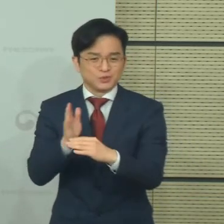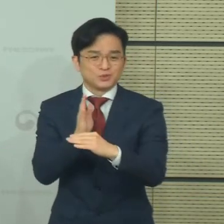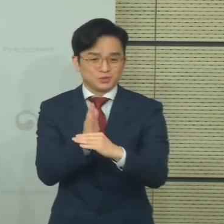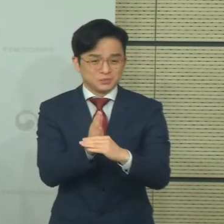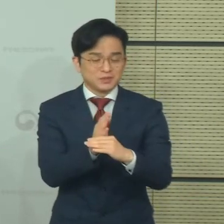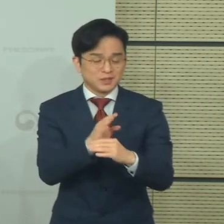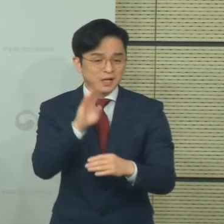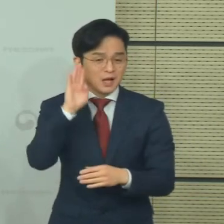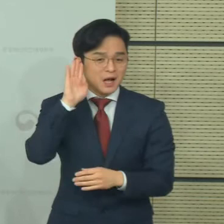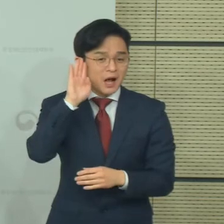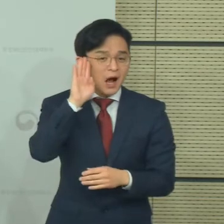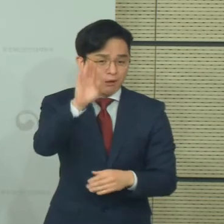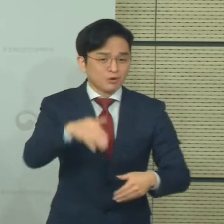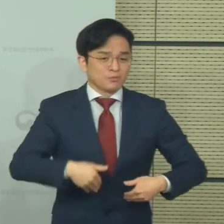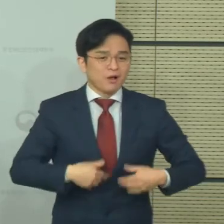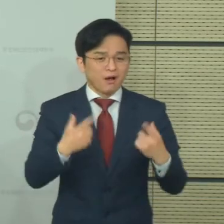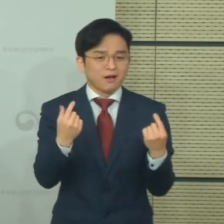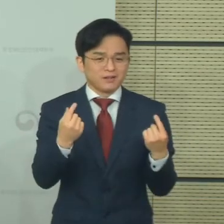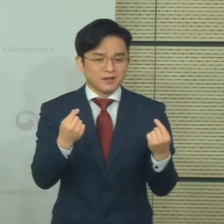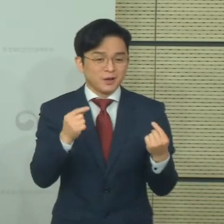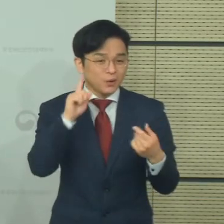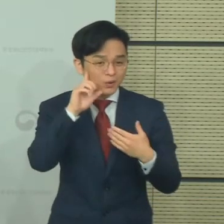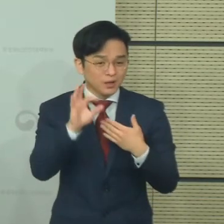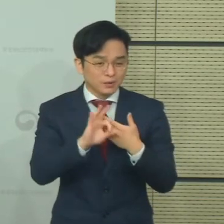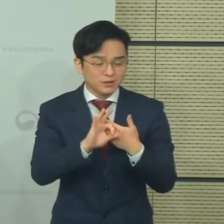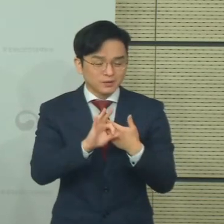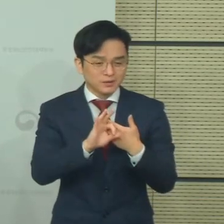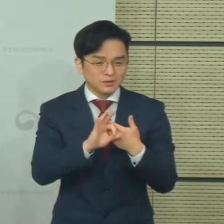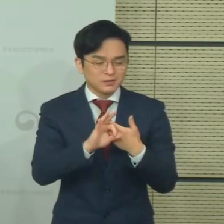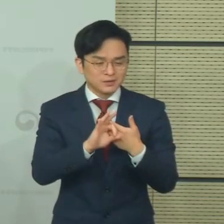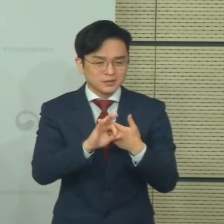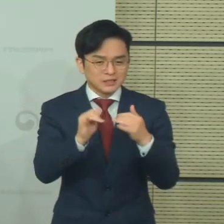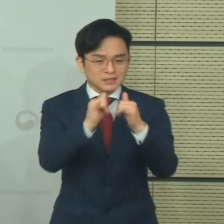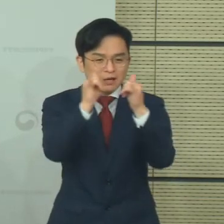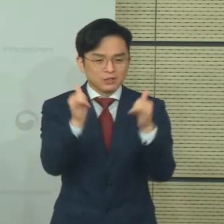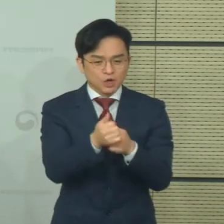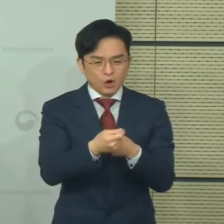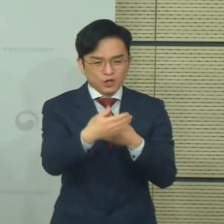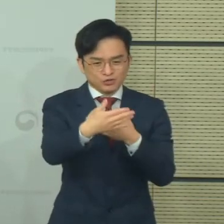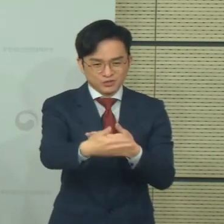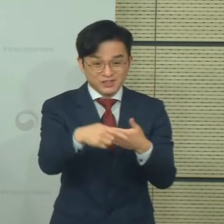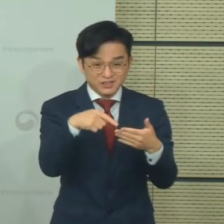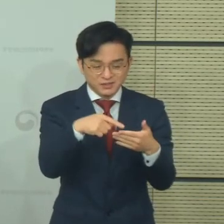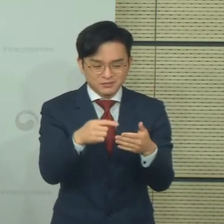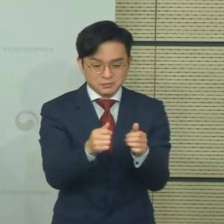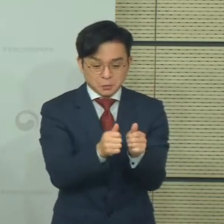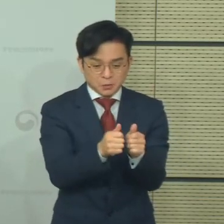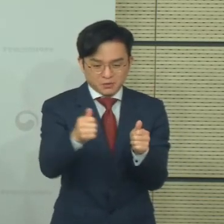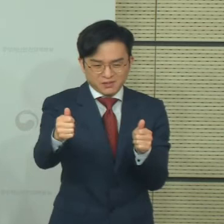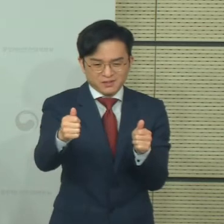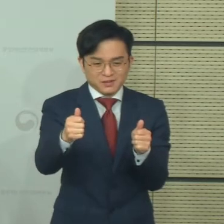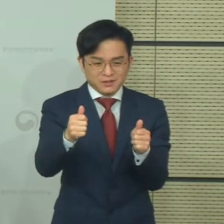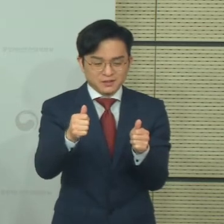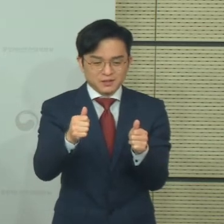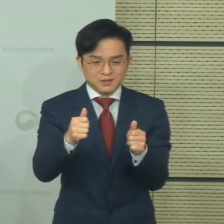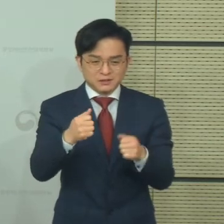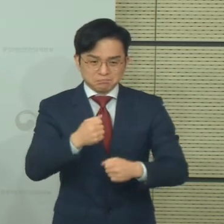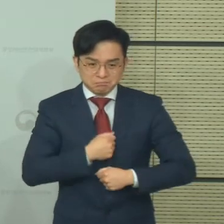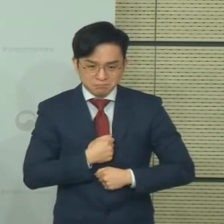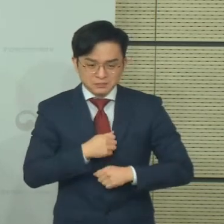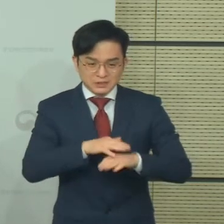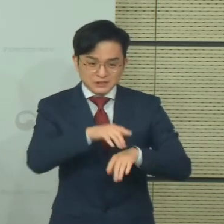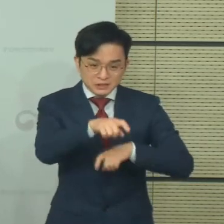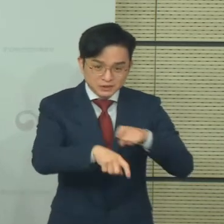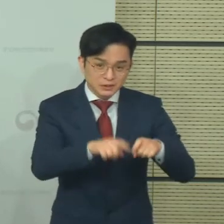방역이라는 관점에서 매우 중요할 수 있기 때문에 그런 부분들을 좀더 세밀하고 다각도로 그렇게